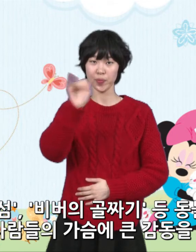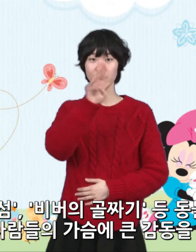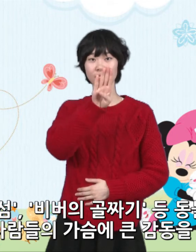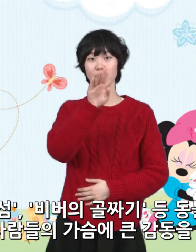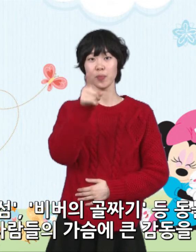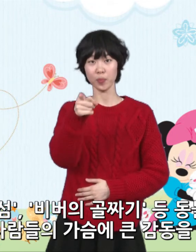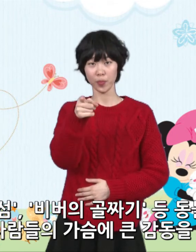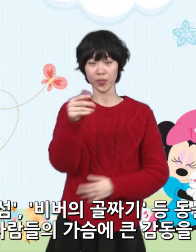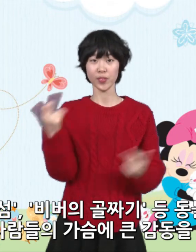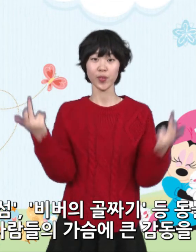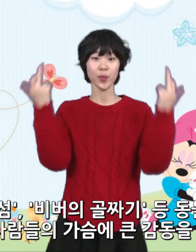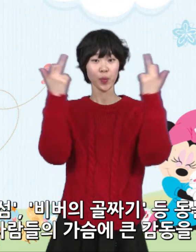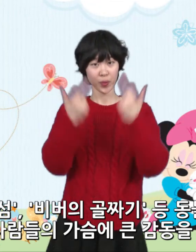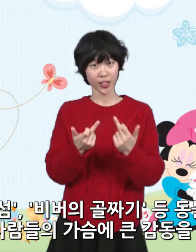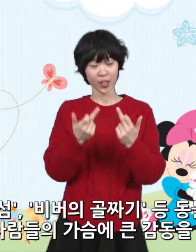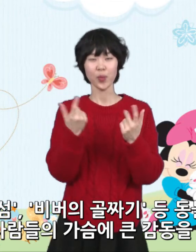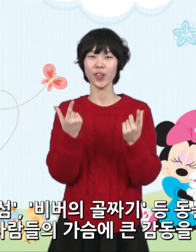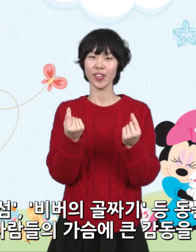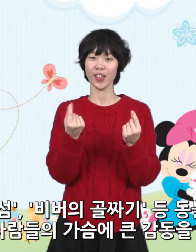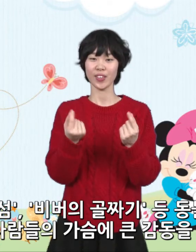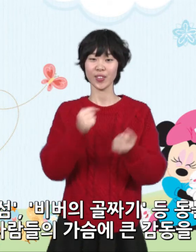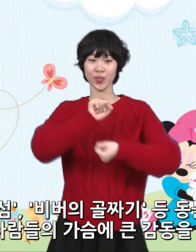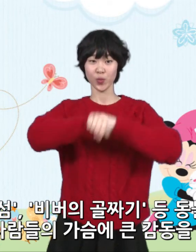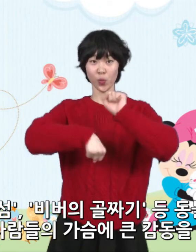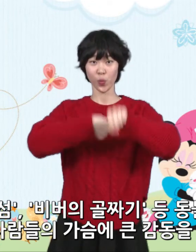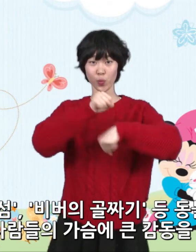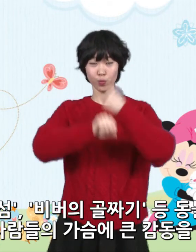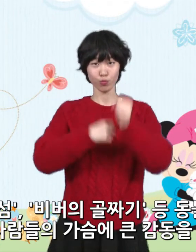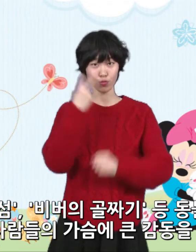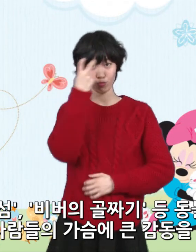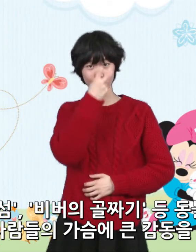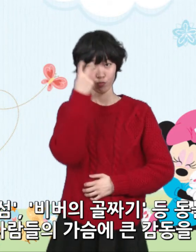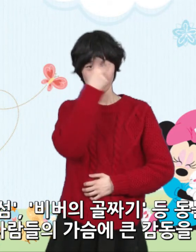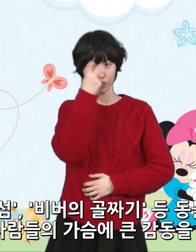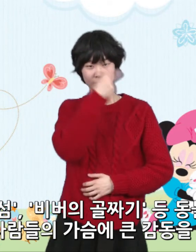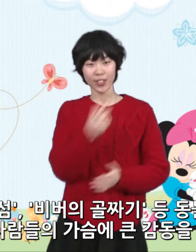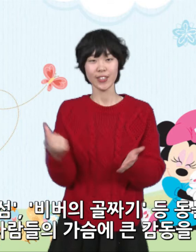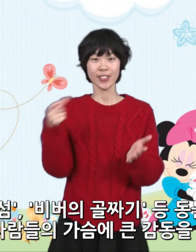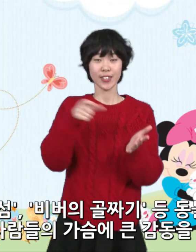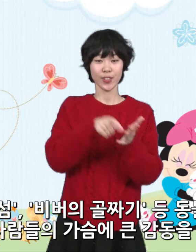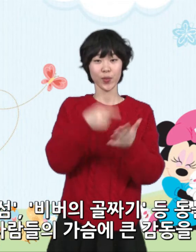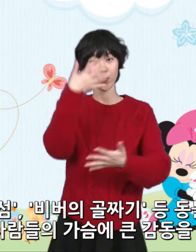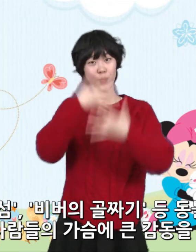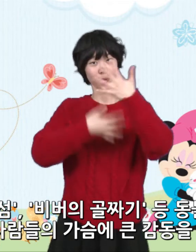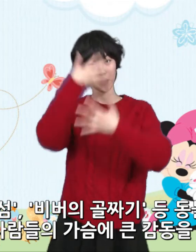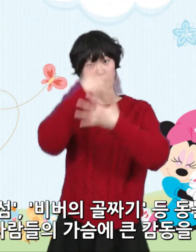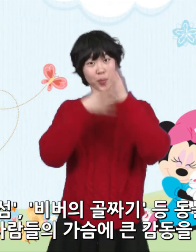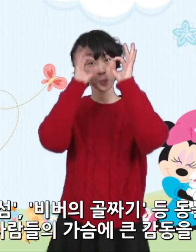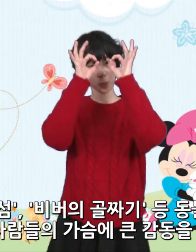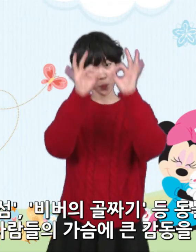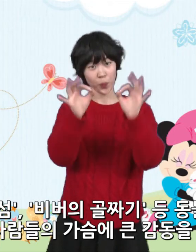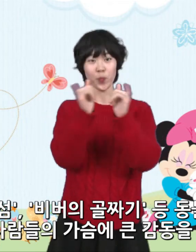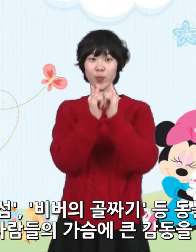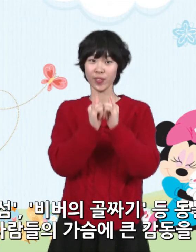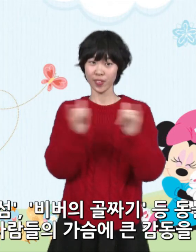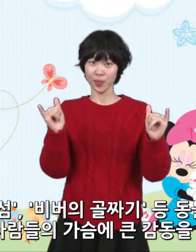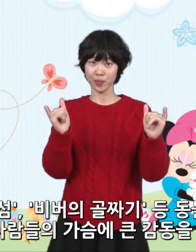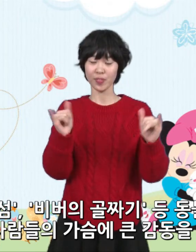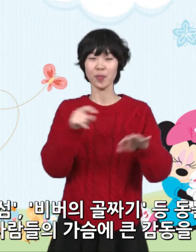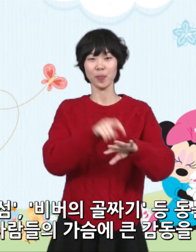골짜기 등 동물을 관찰한 기록 영화는 보는 사람들의 가슴에 큰 감동을 주었답니다.